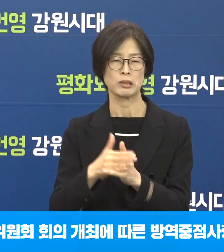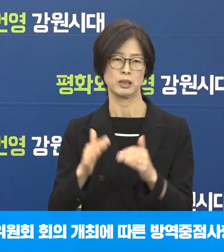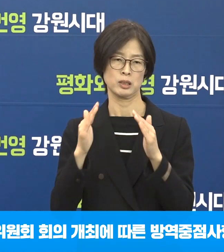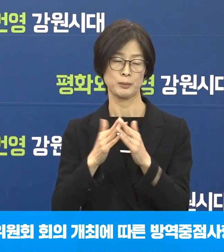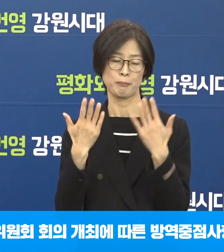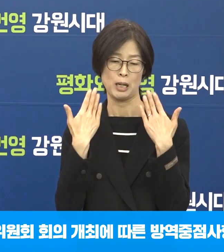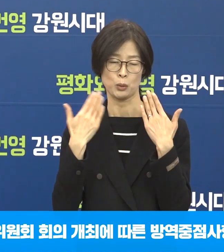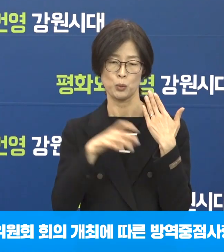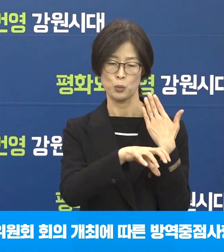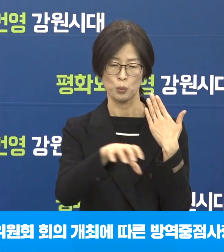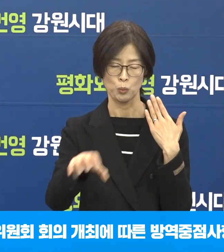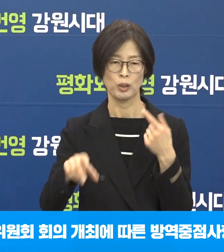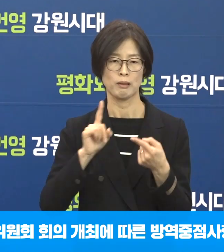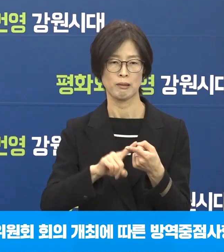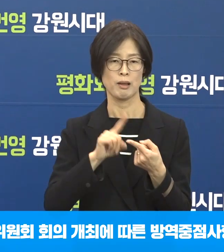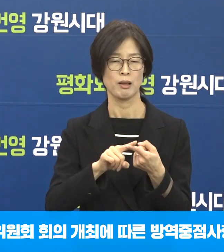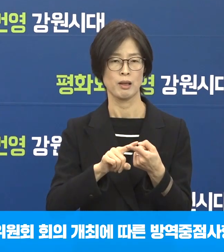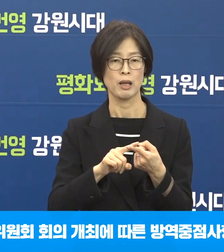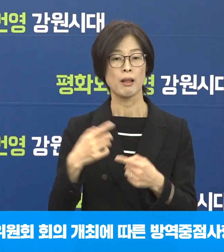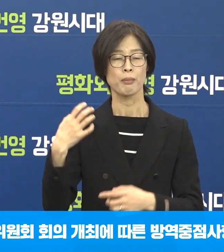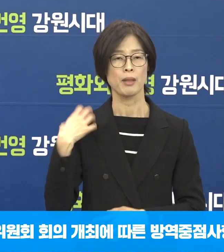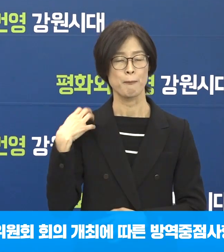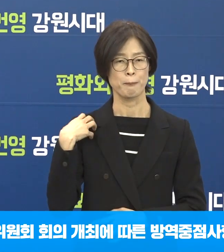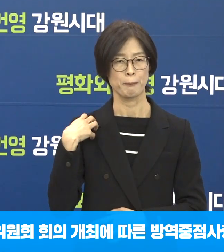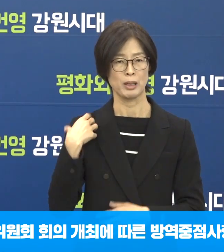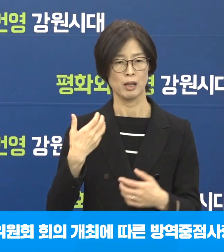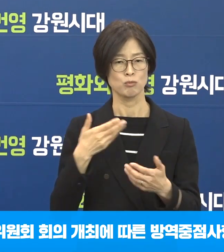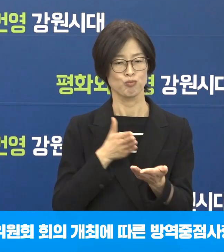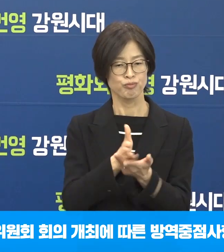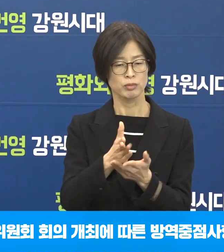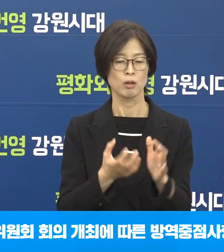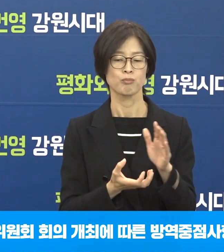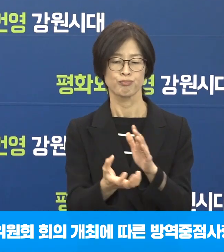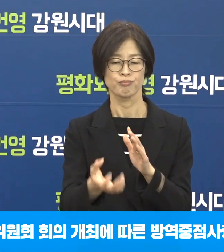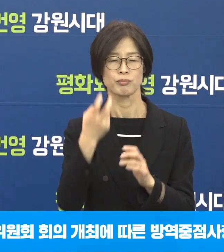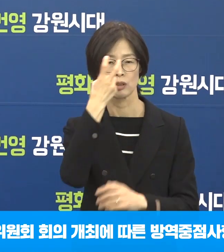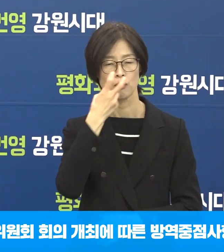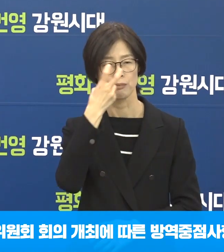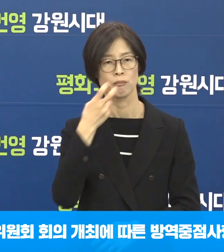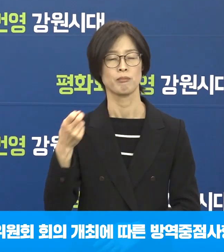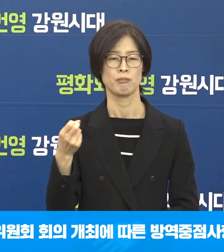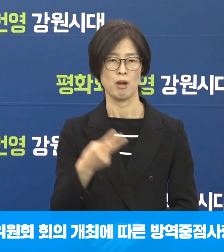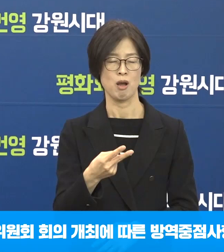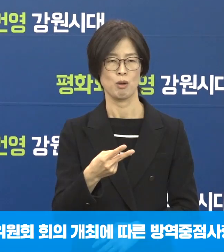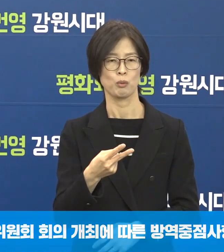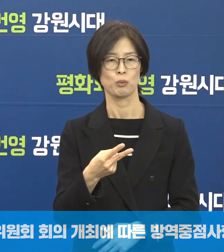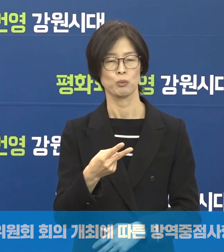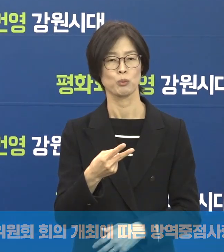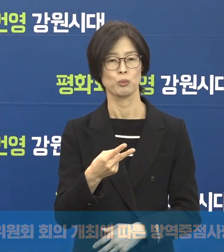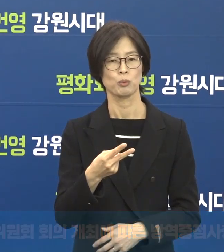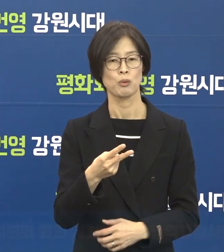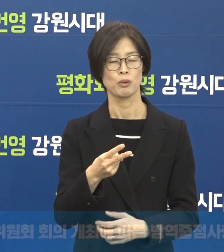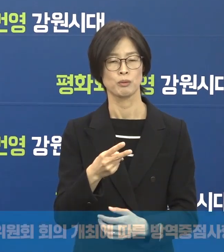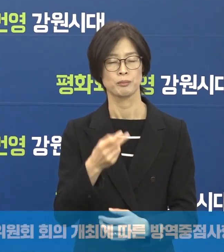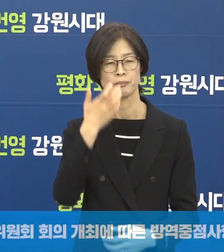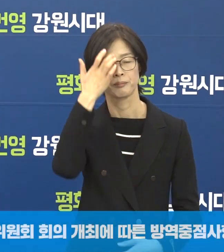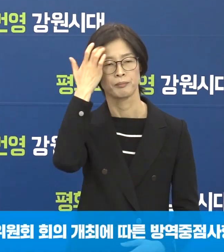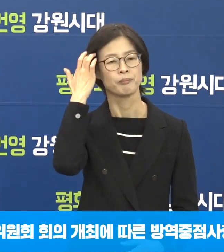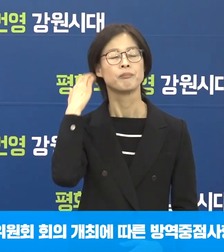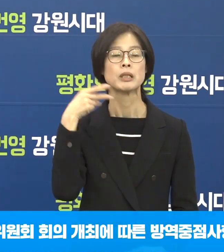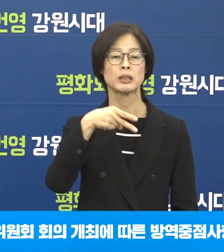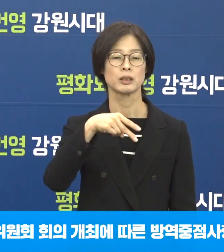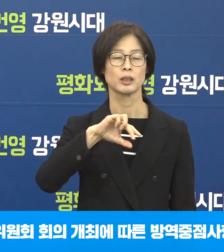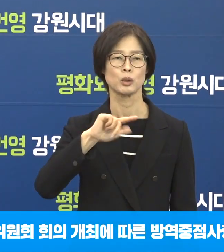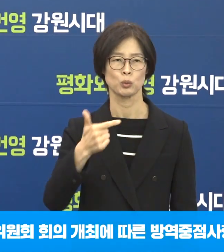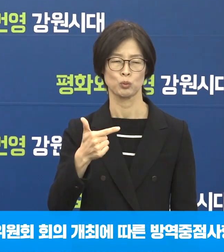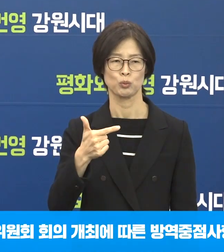학교 등에 대한 소관 실국의 방역 점검을 실시하고 방역 주수를 독려하며 시군